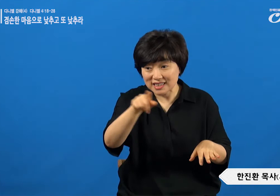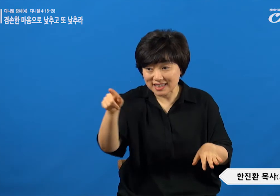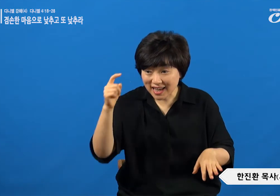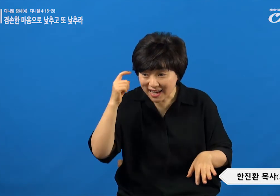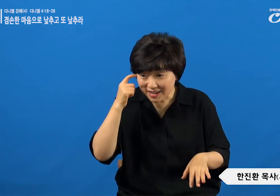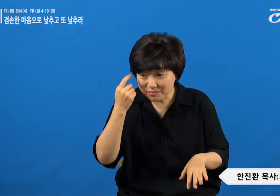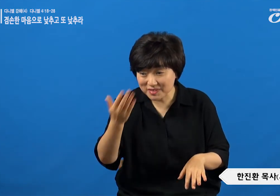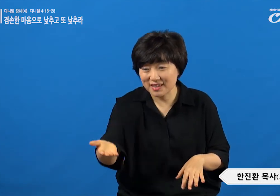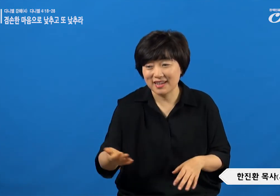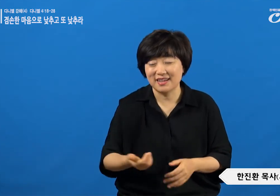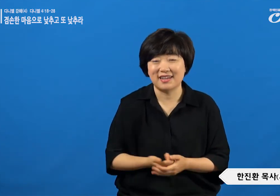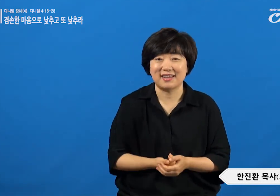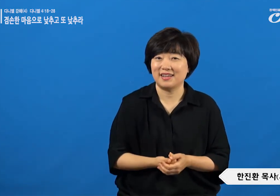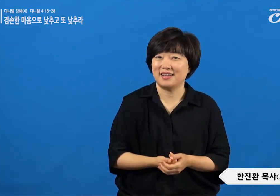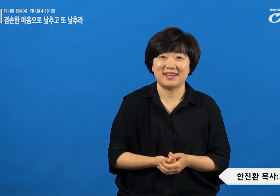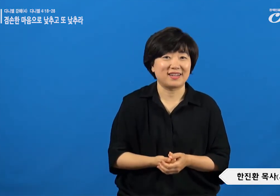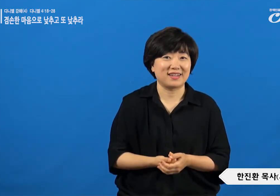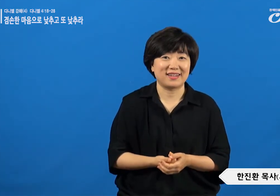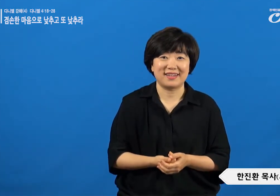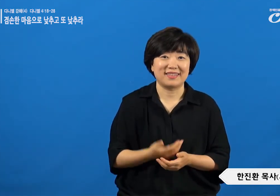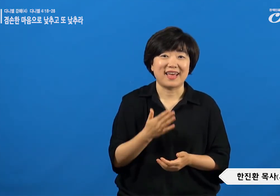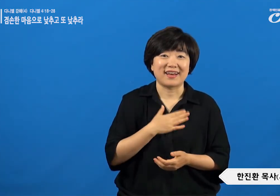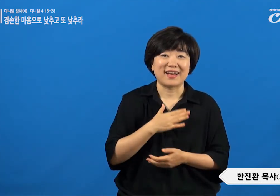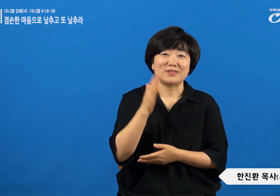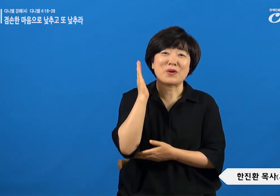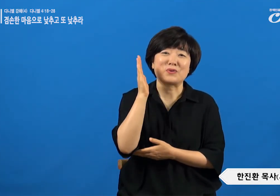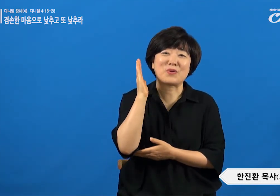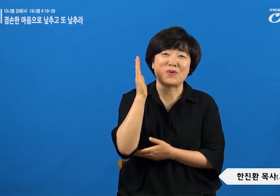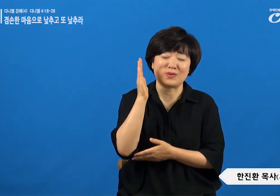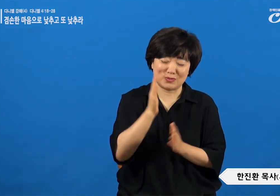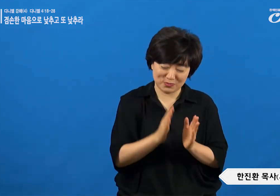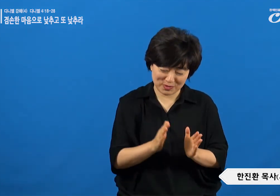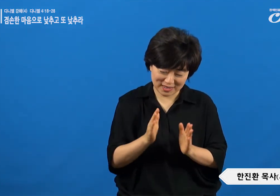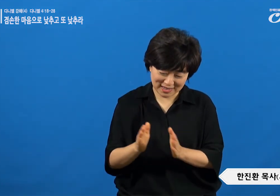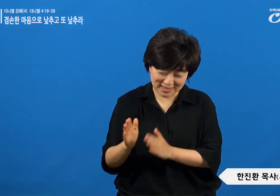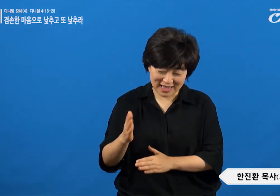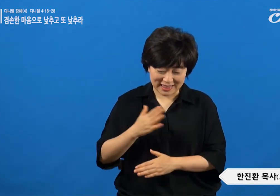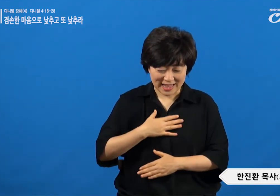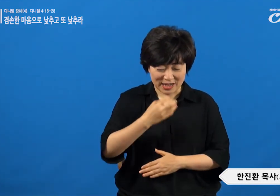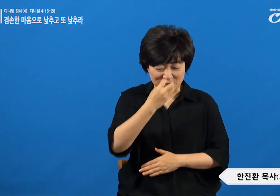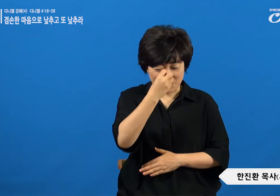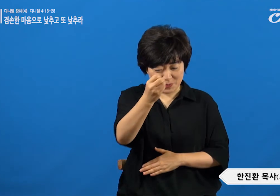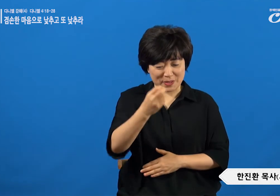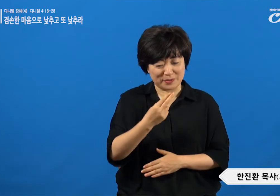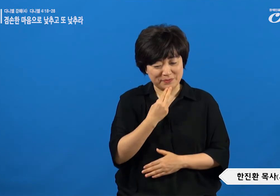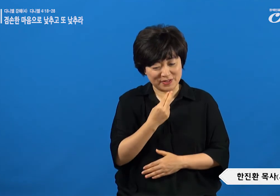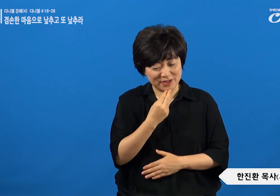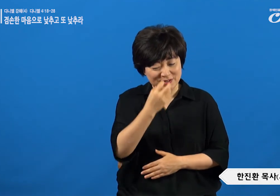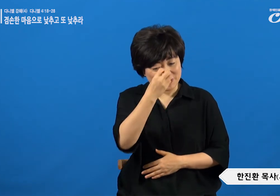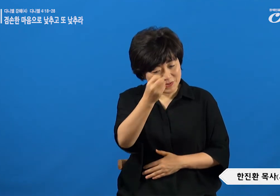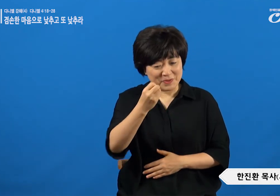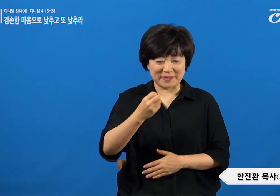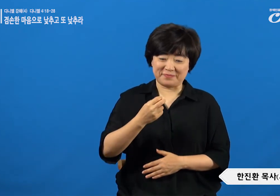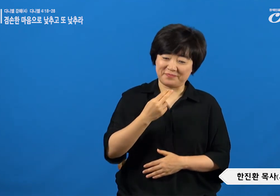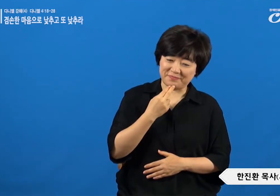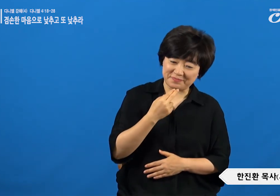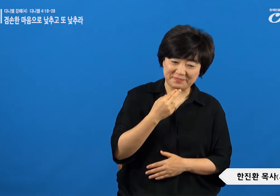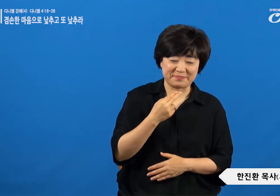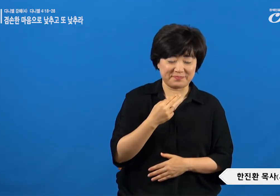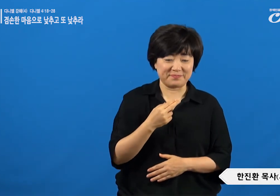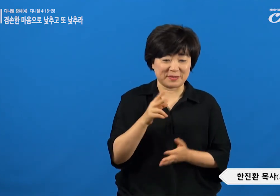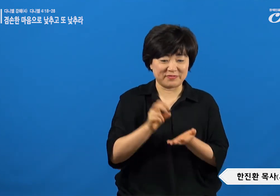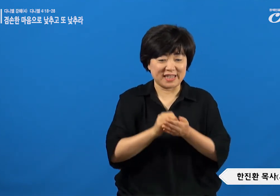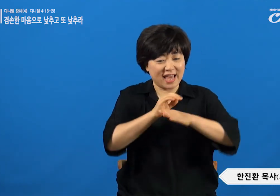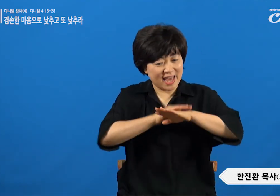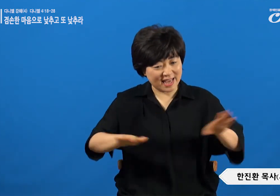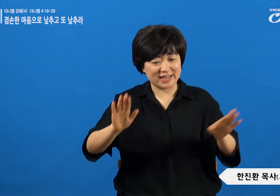분이 계십니까? 제가 설교하면서 나는 이제 그런 교만에서 벗어난 것처럼, 나는 그 교만의